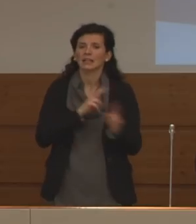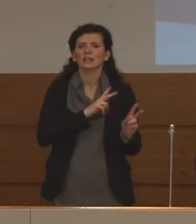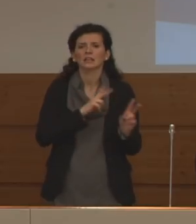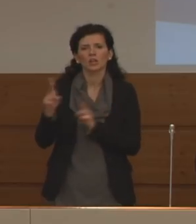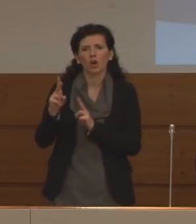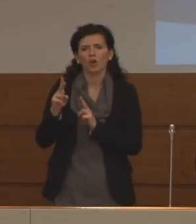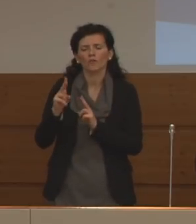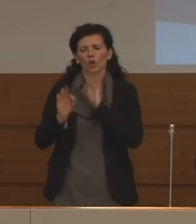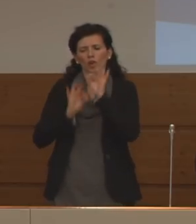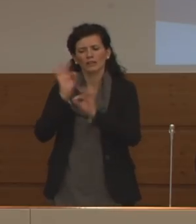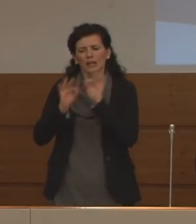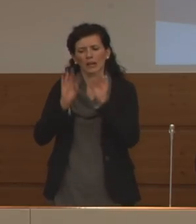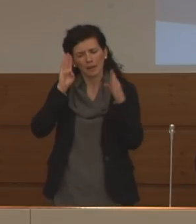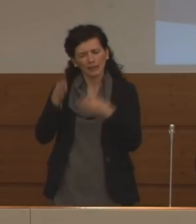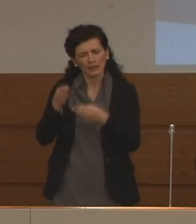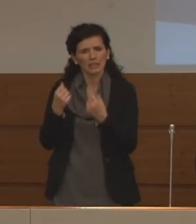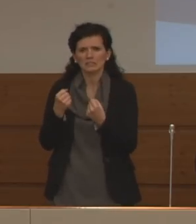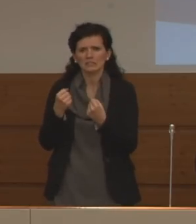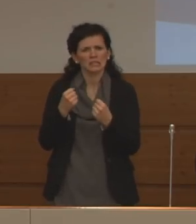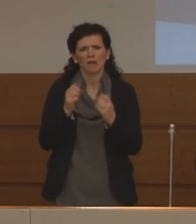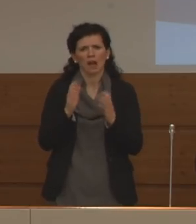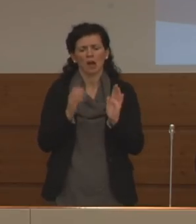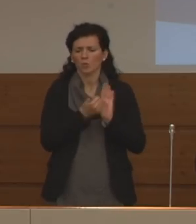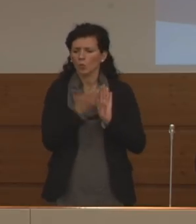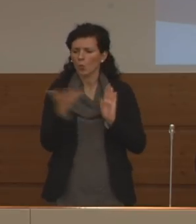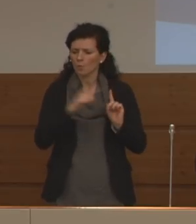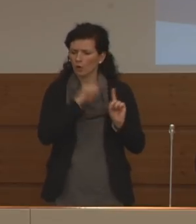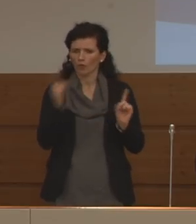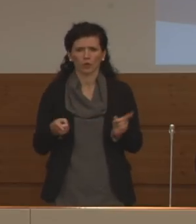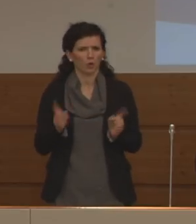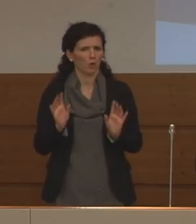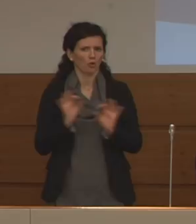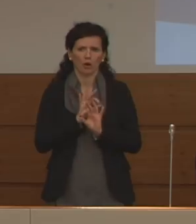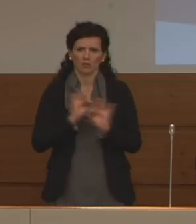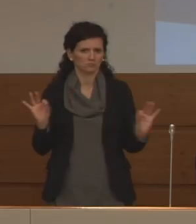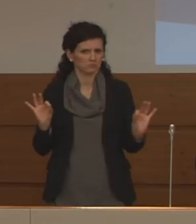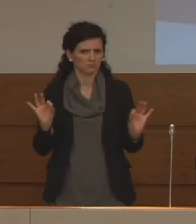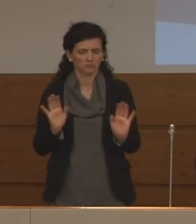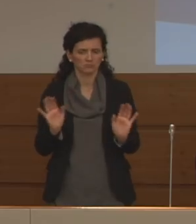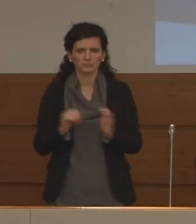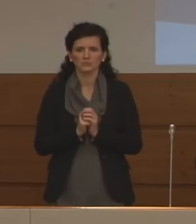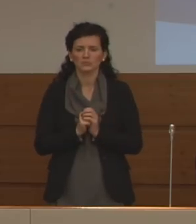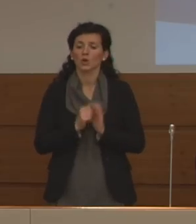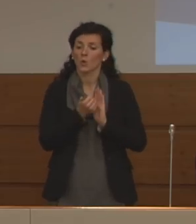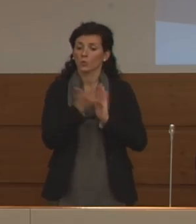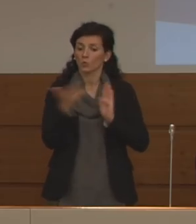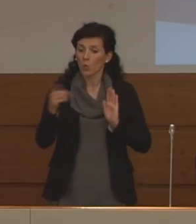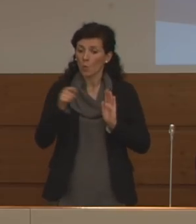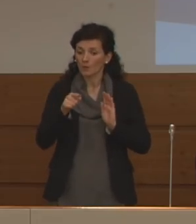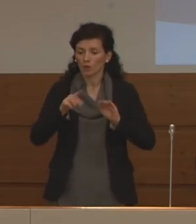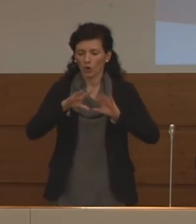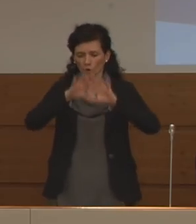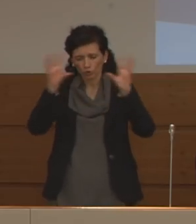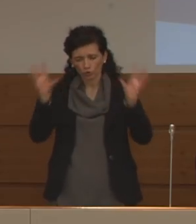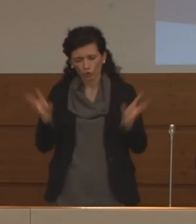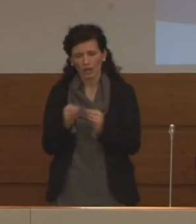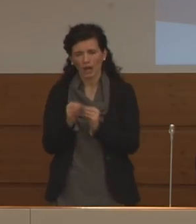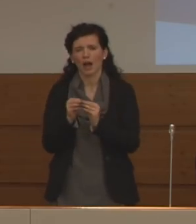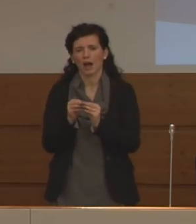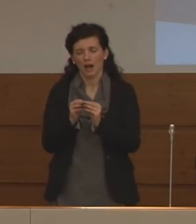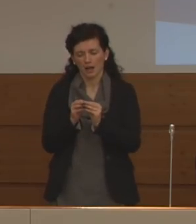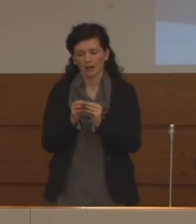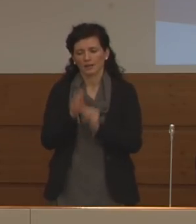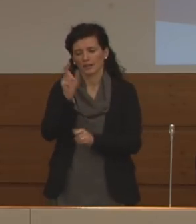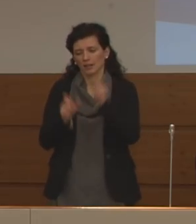terapia intensiva e del numero totale dei soggetti che purtroppo hanno